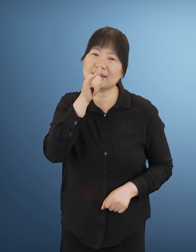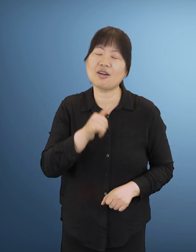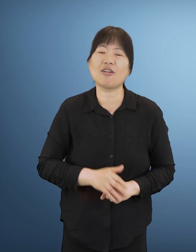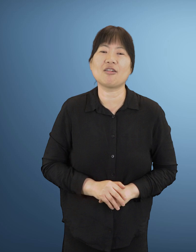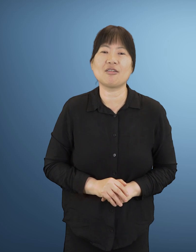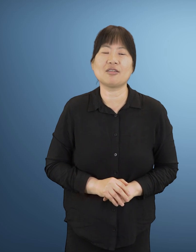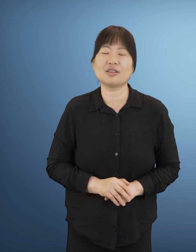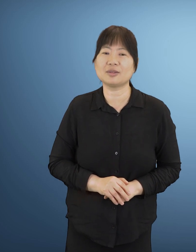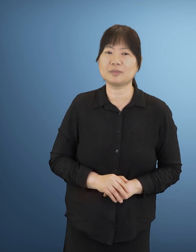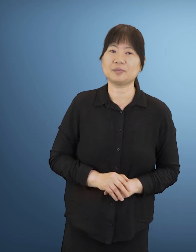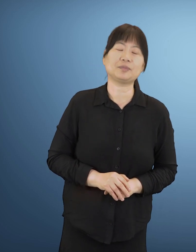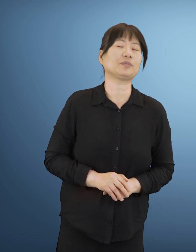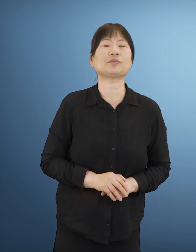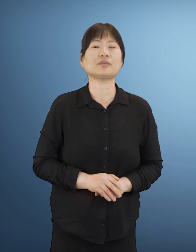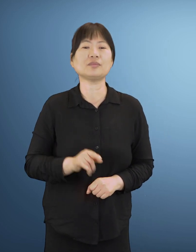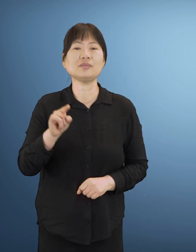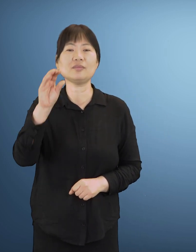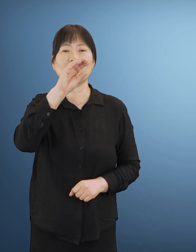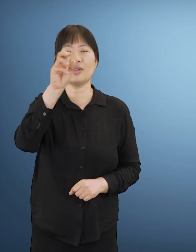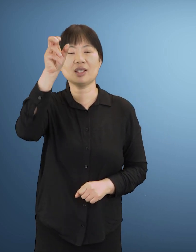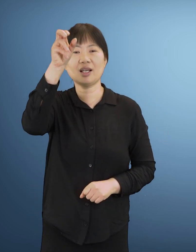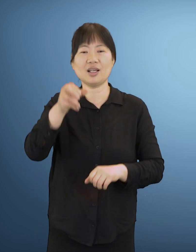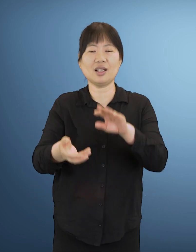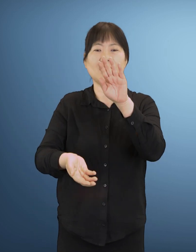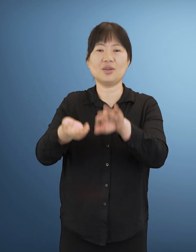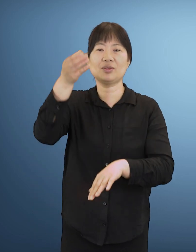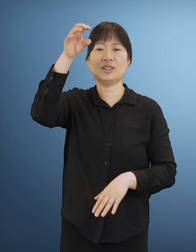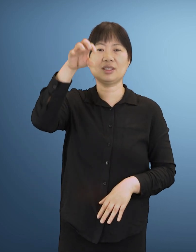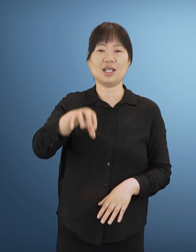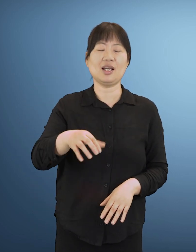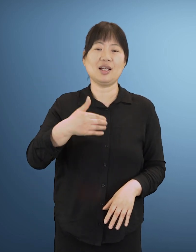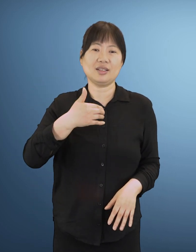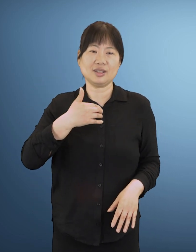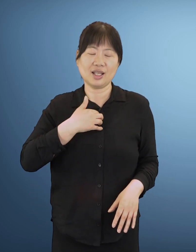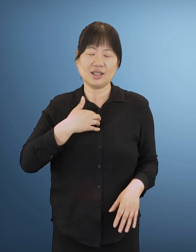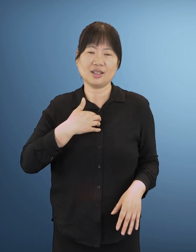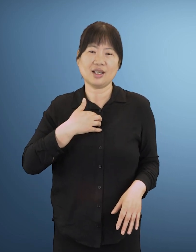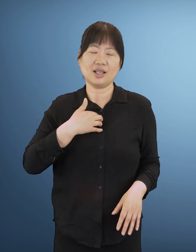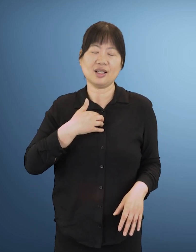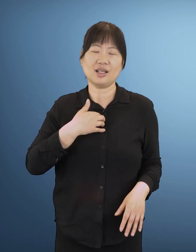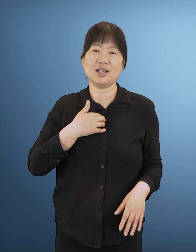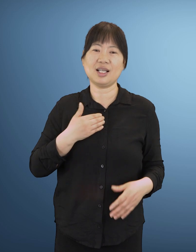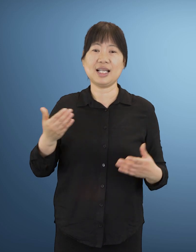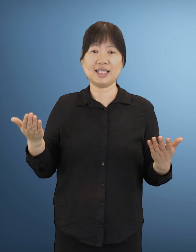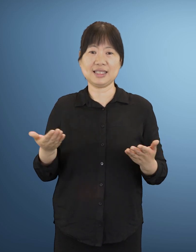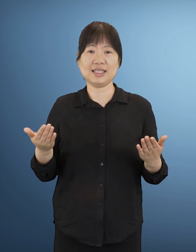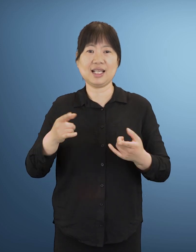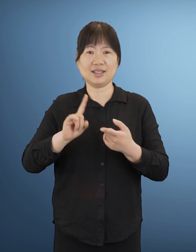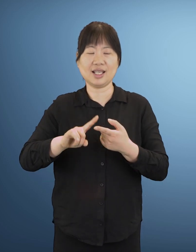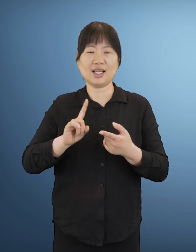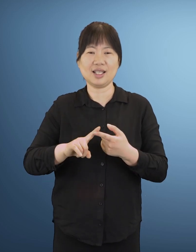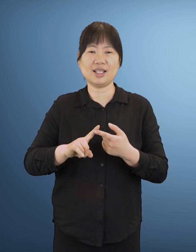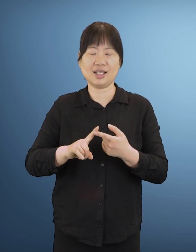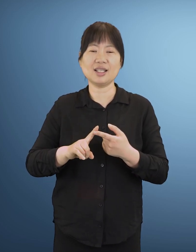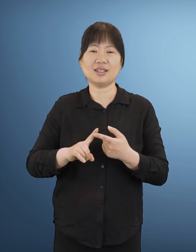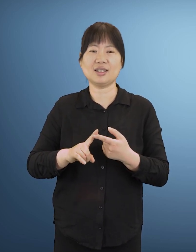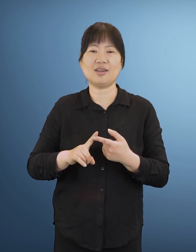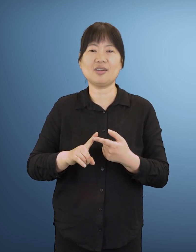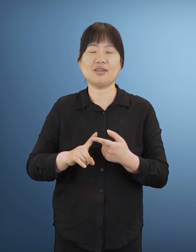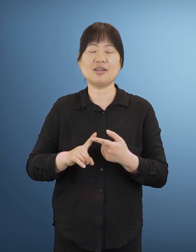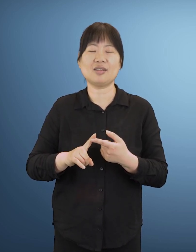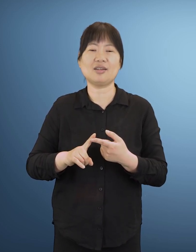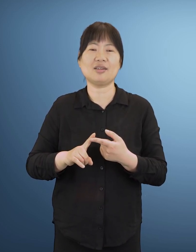하면 그 십자가 위에 내가 한 일에 자각을 가져야 된다.